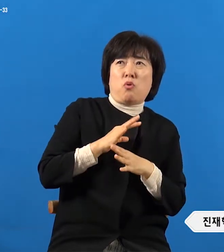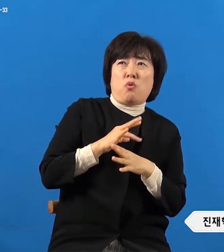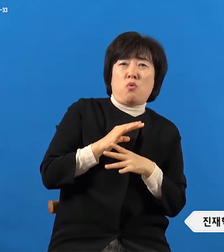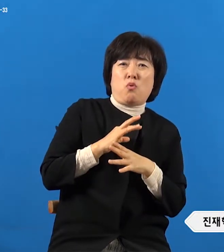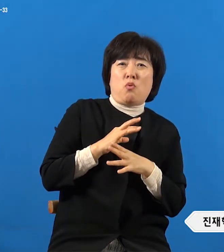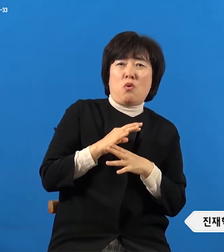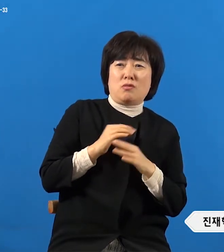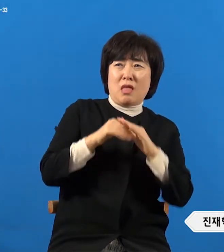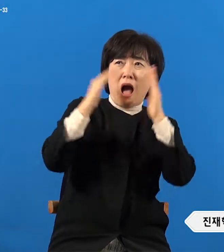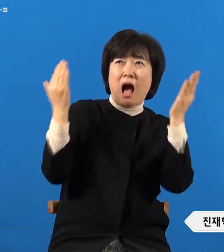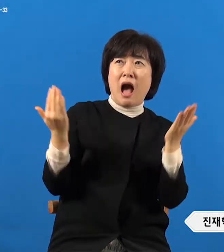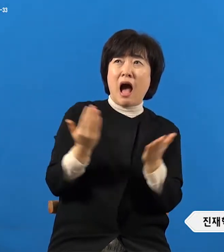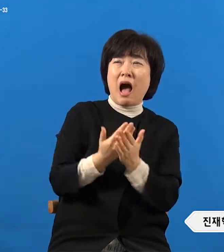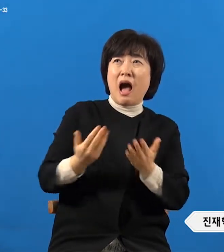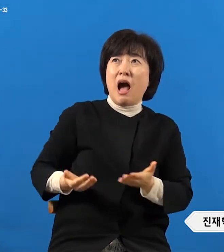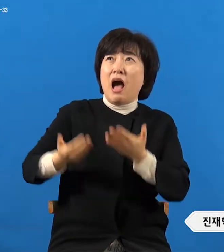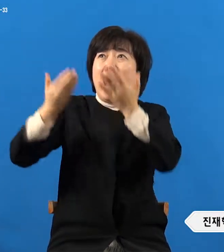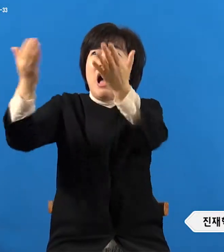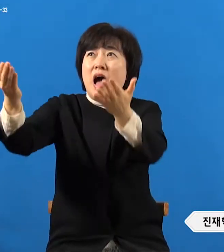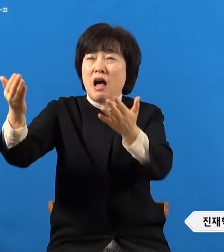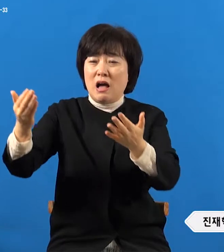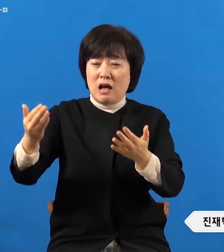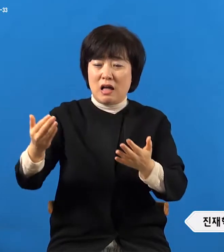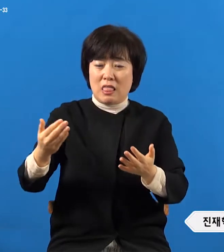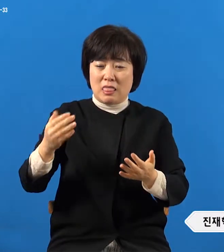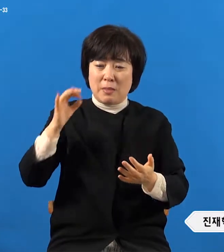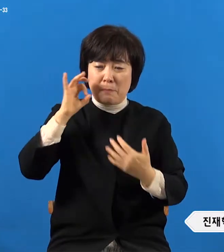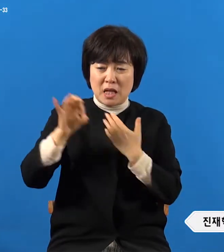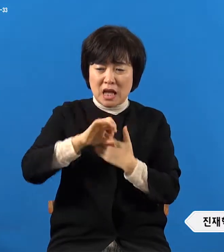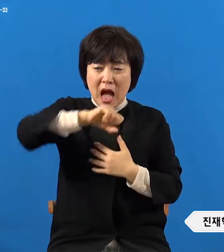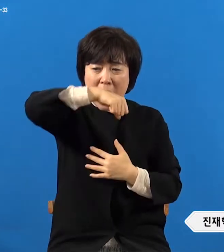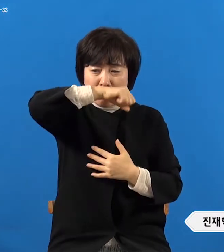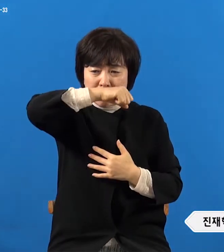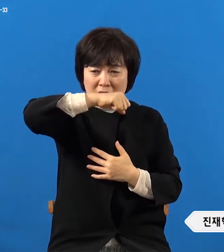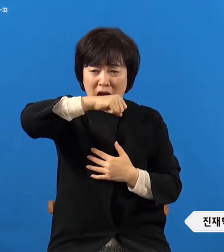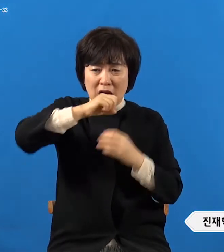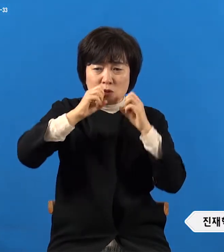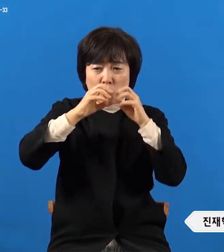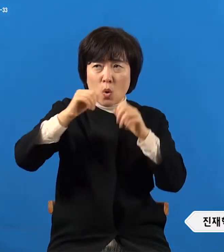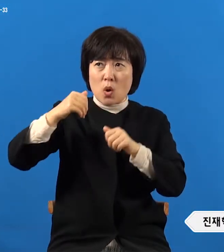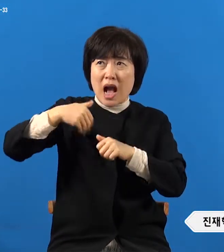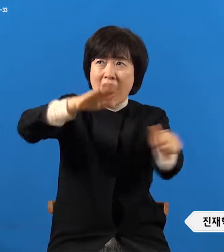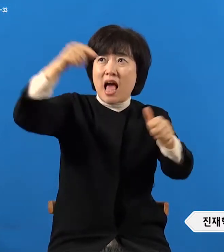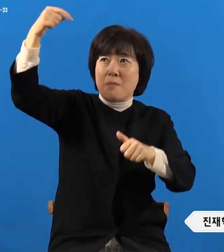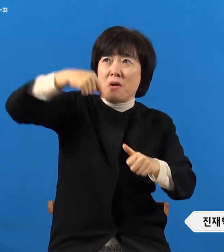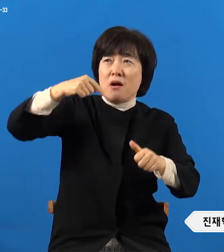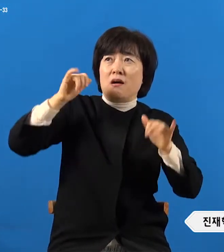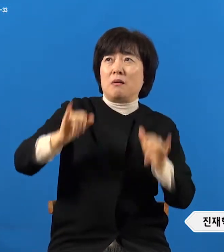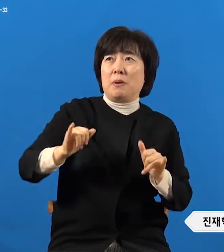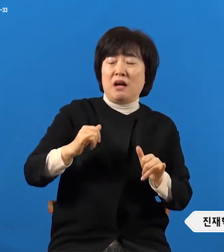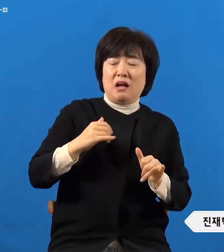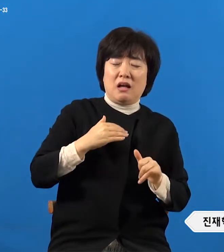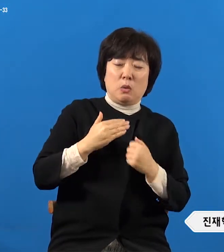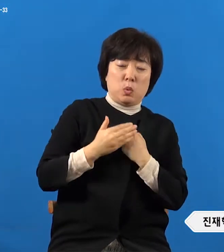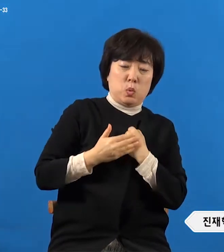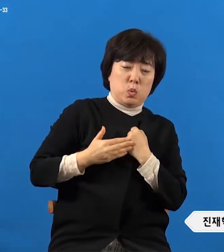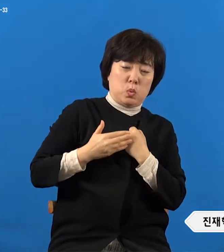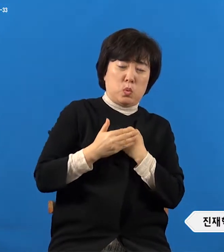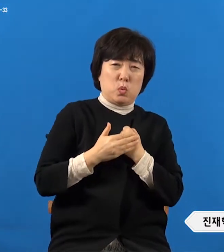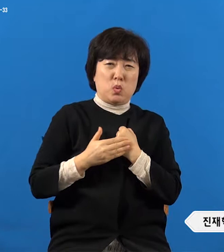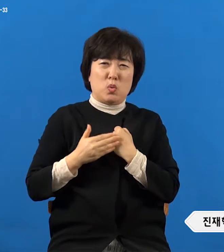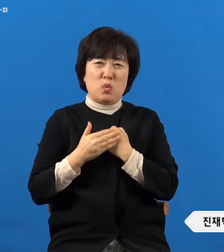드렸다면, 하나님이 나를 아프리카 선교사로 부르시면 어떡할까? 사랑하는 여러분, 내가